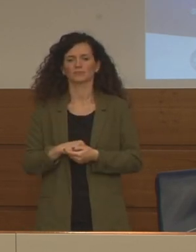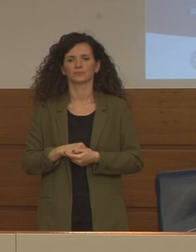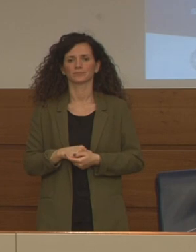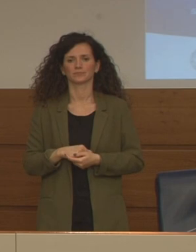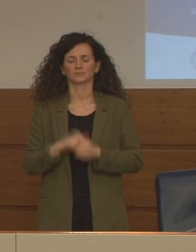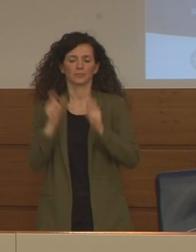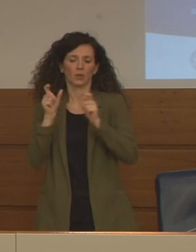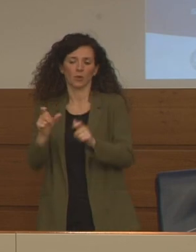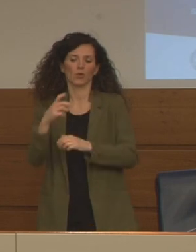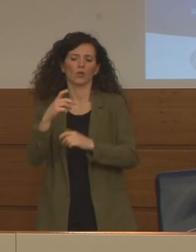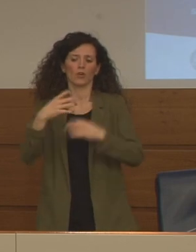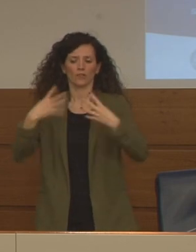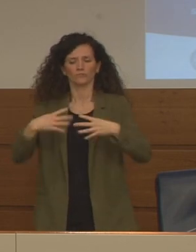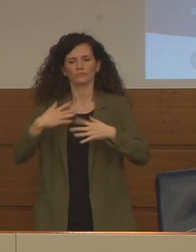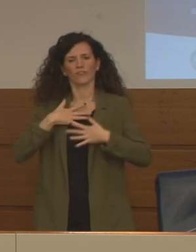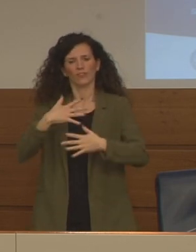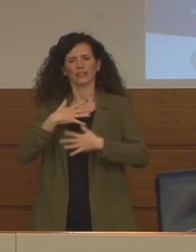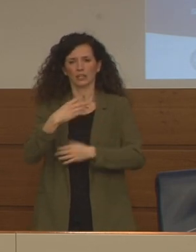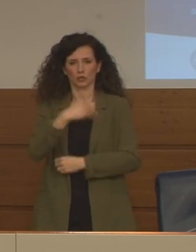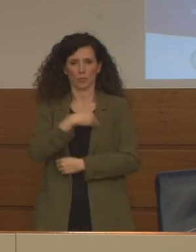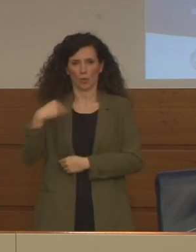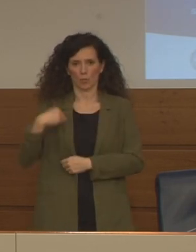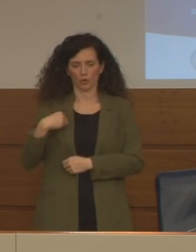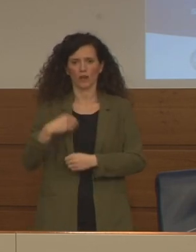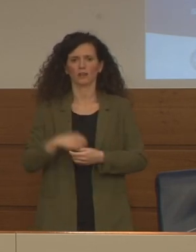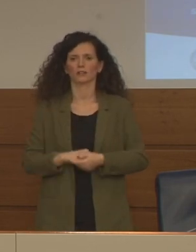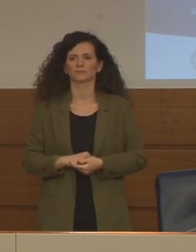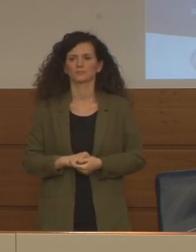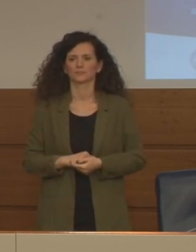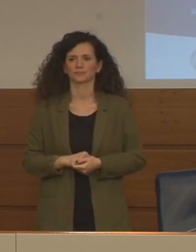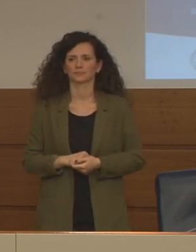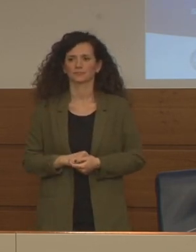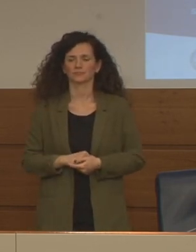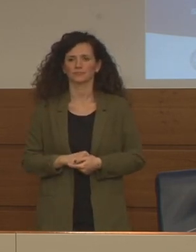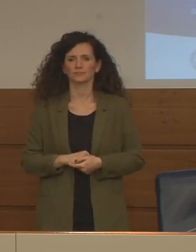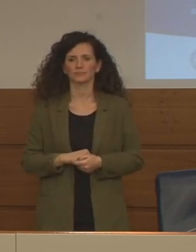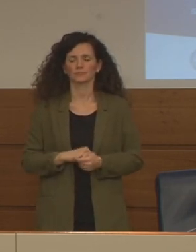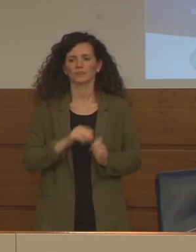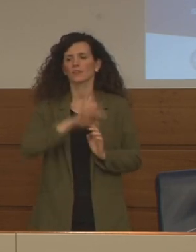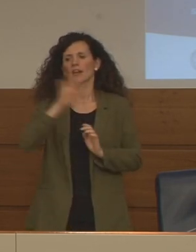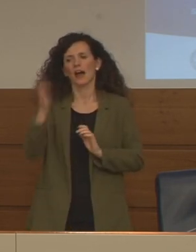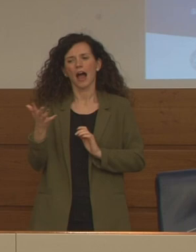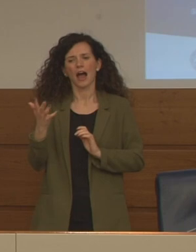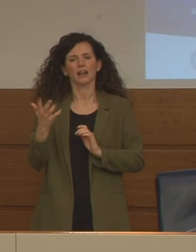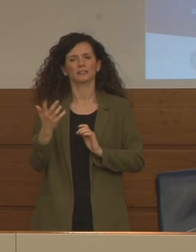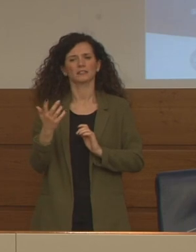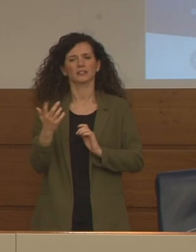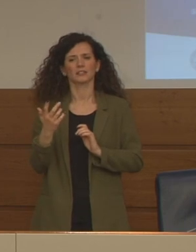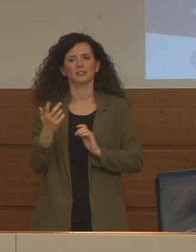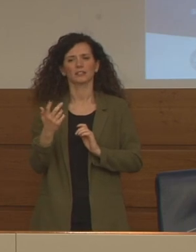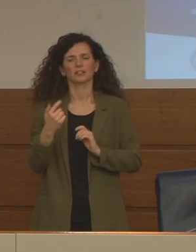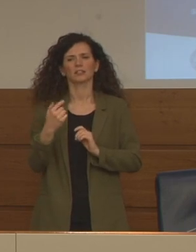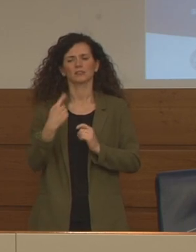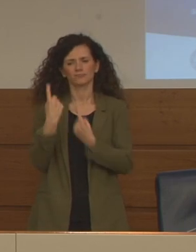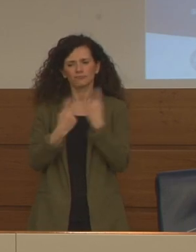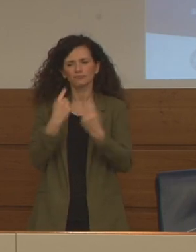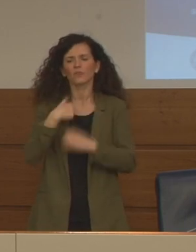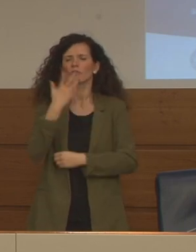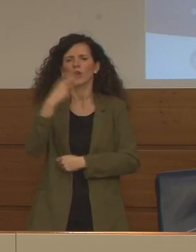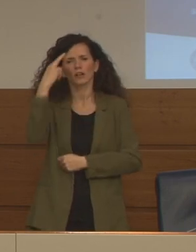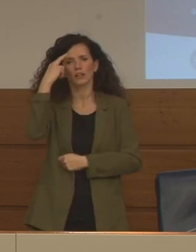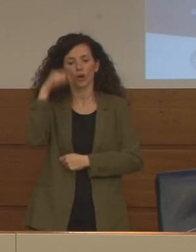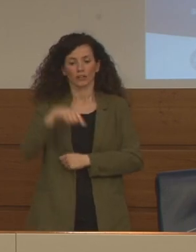polmonare per quanto riguarda le altre cose voglio ricordare che il dipartimento della protezione